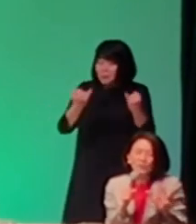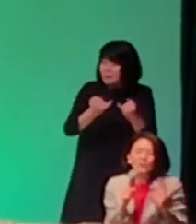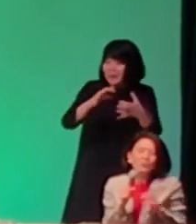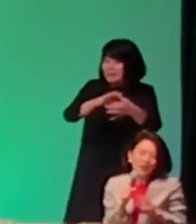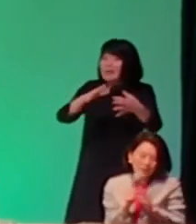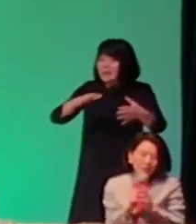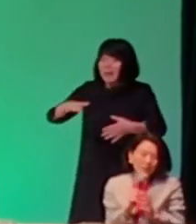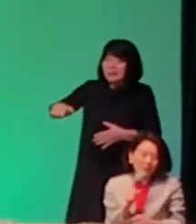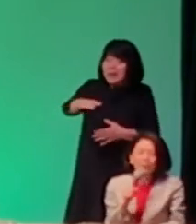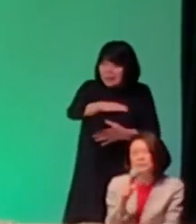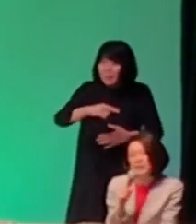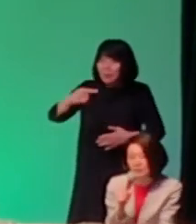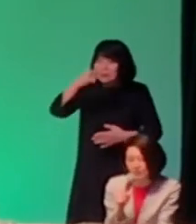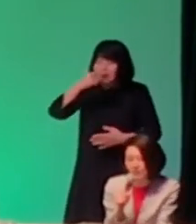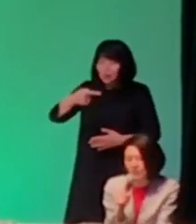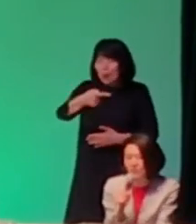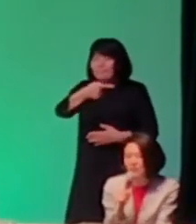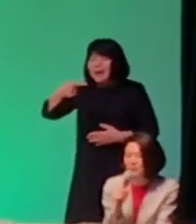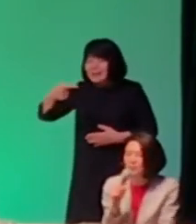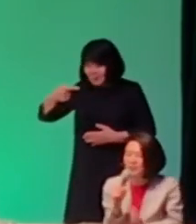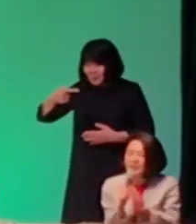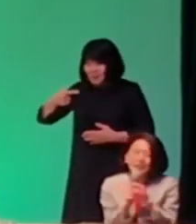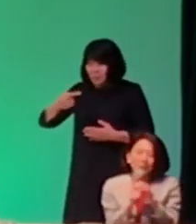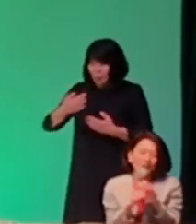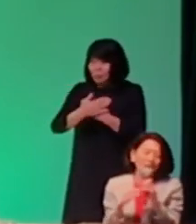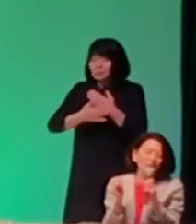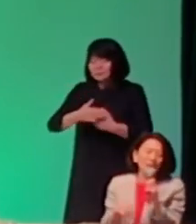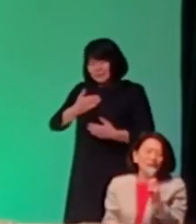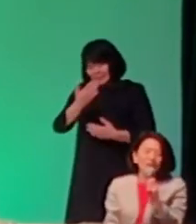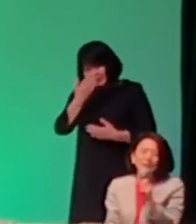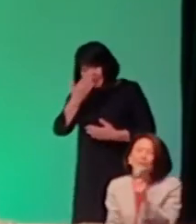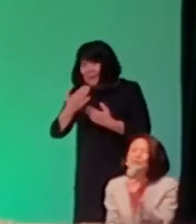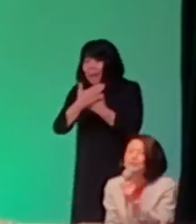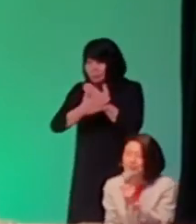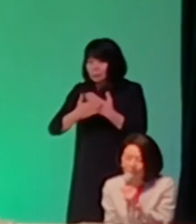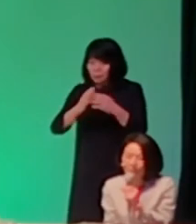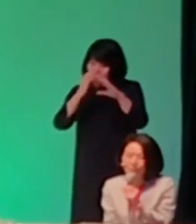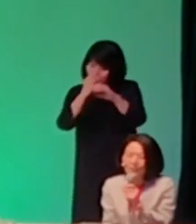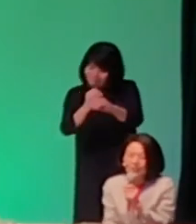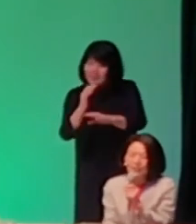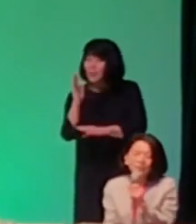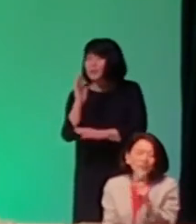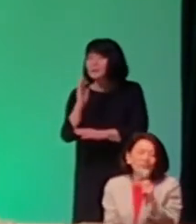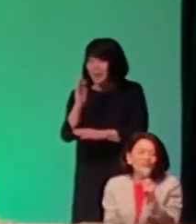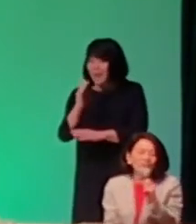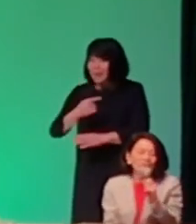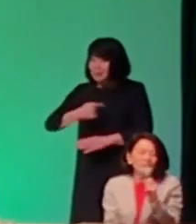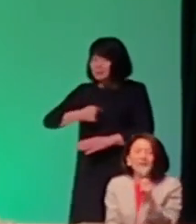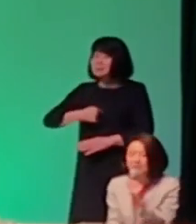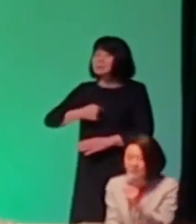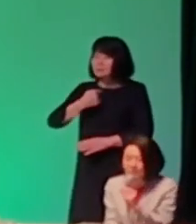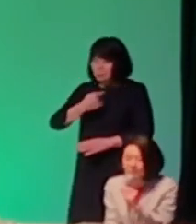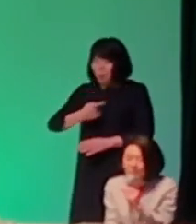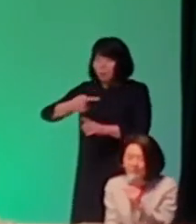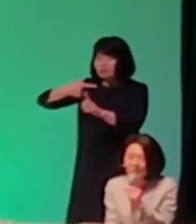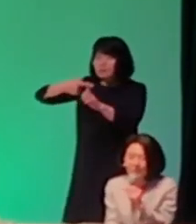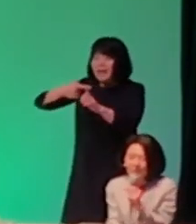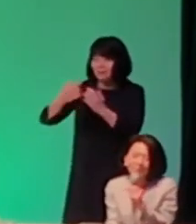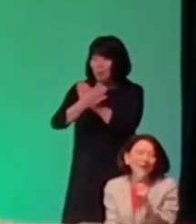でも自分のマイナス、コンプレックス、そういったものに、焦点を当てるのではなく、自分のプラ